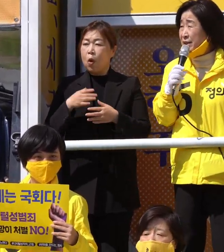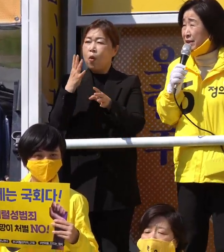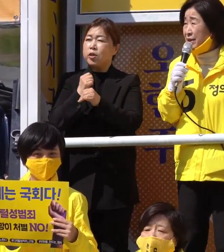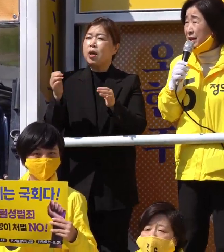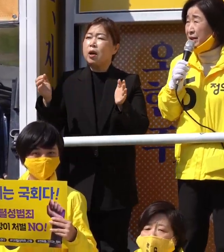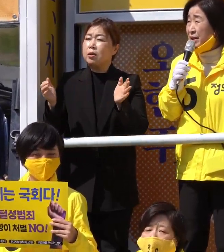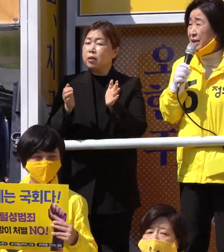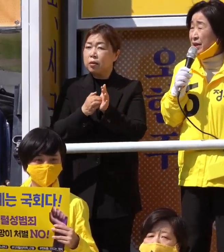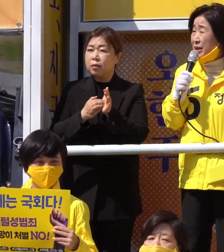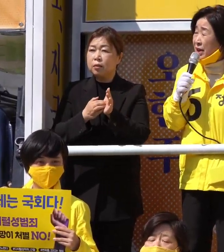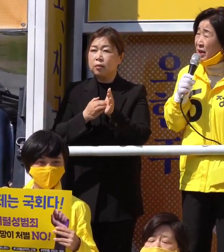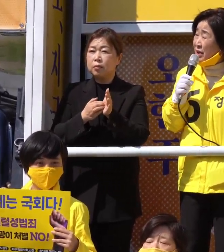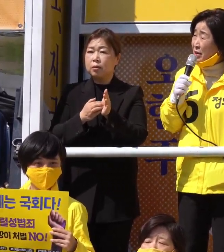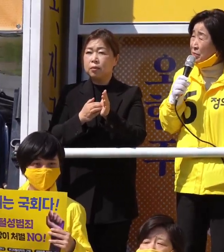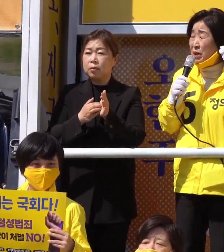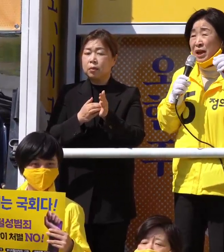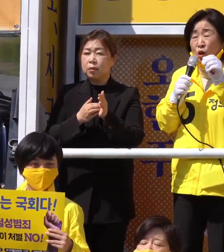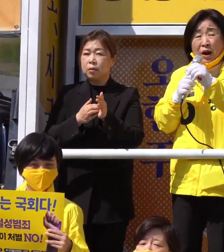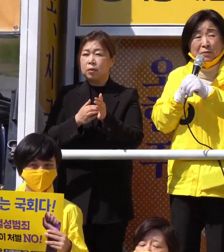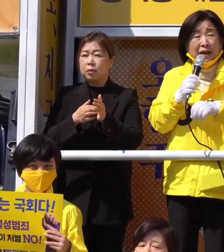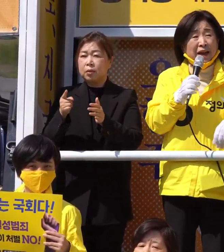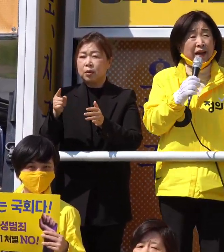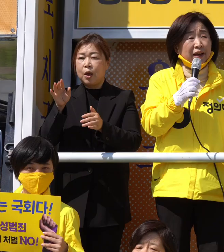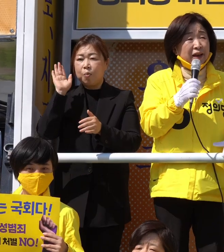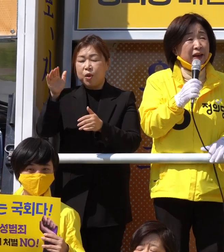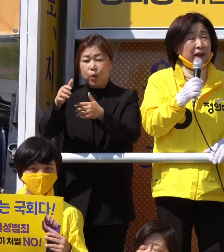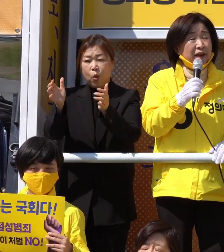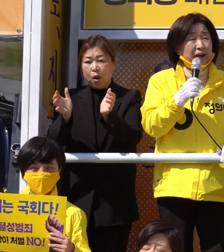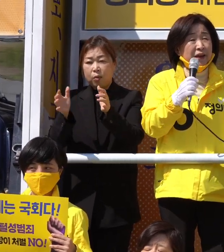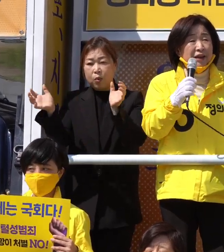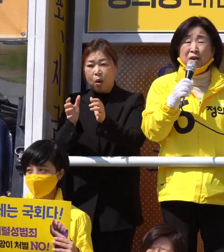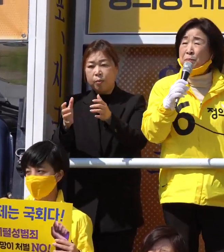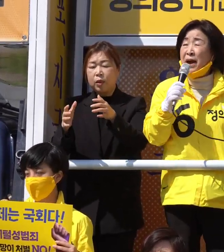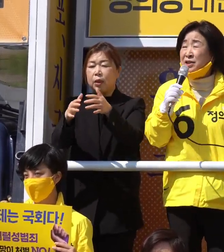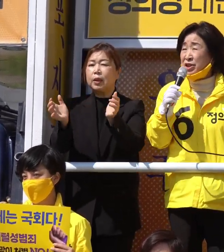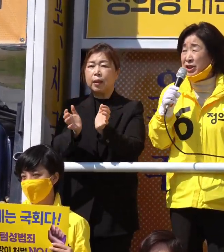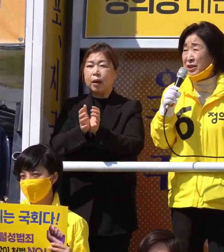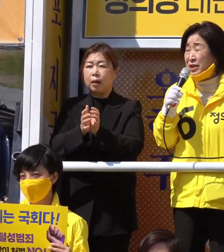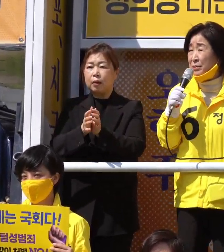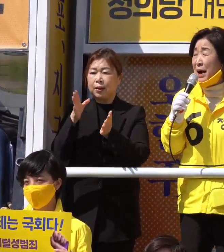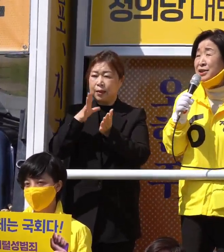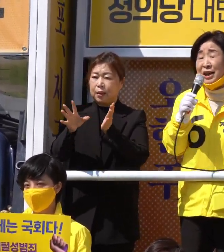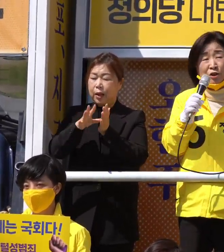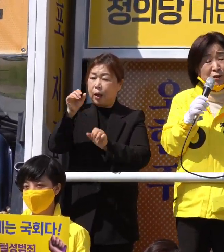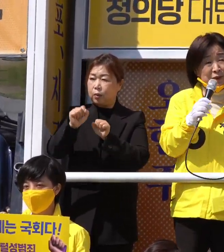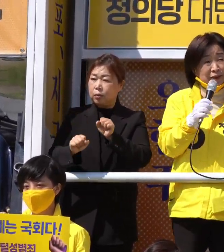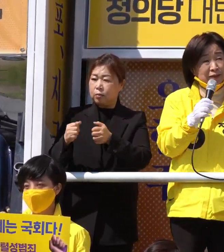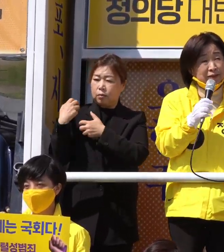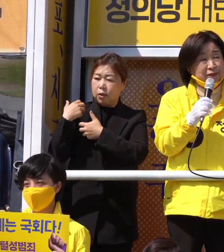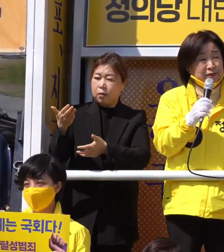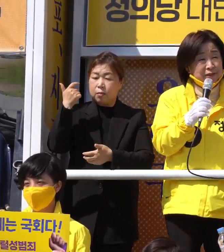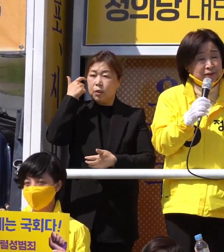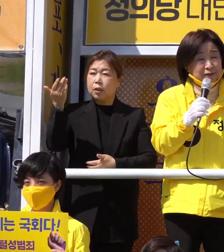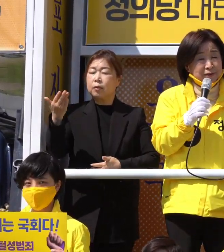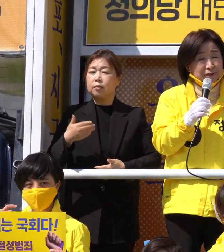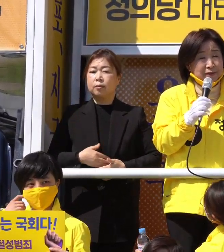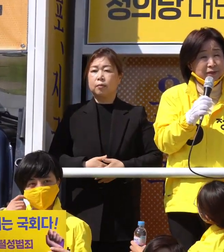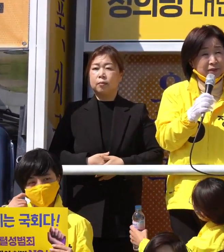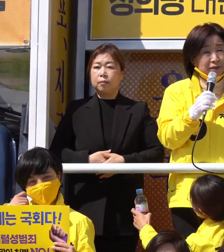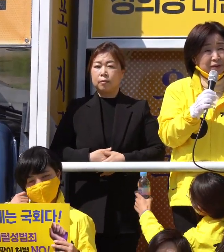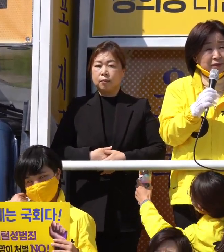언제까지 이 미래통합당의 이 폐악질을 방치할 것입니까?